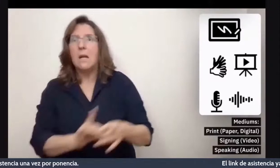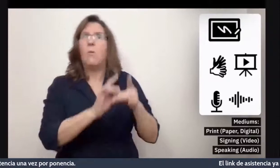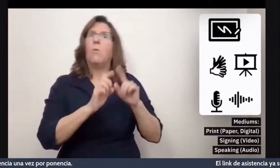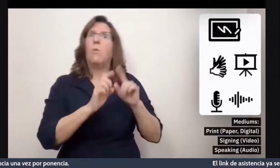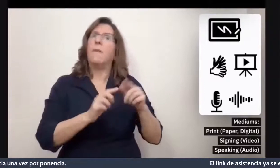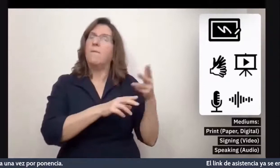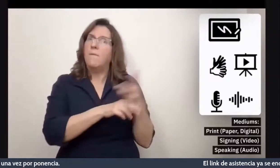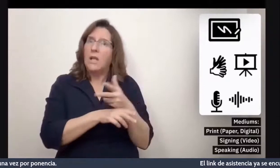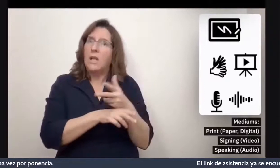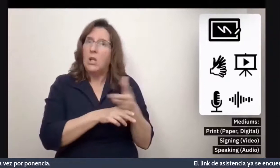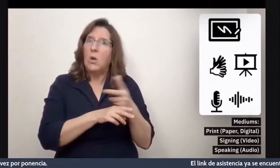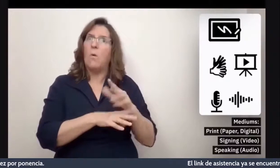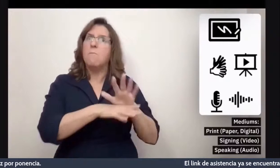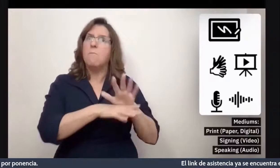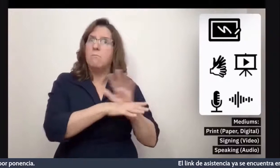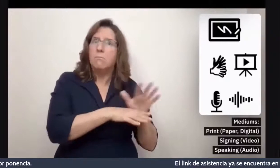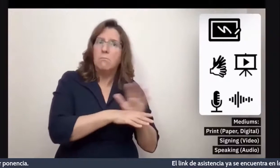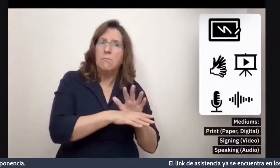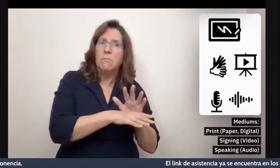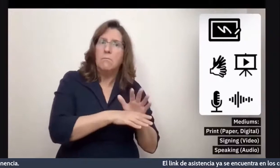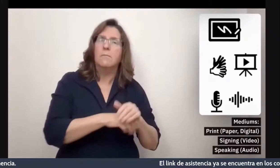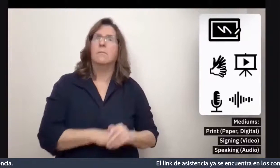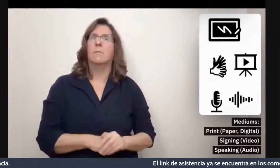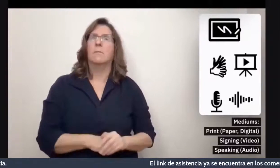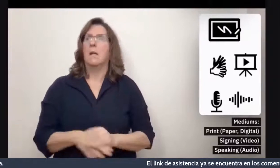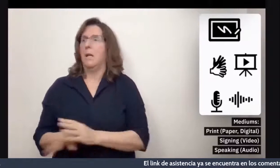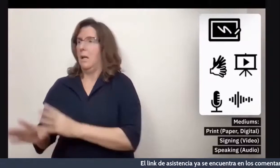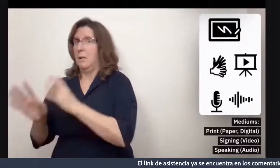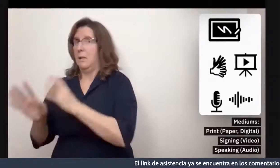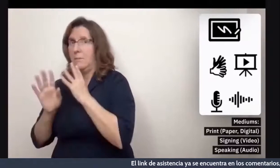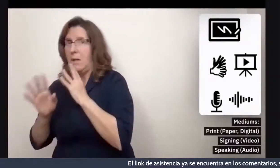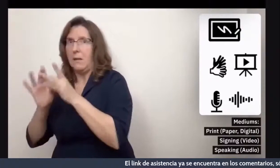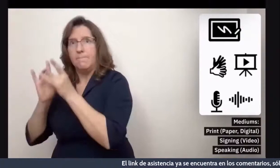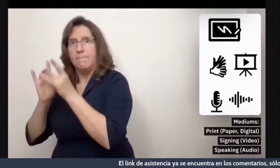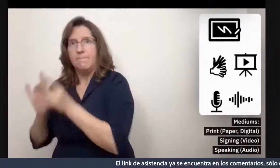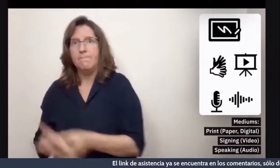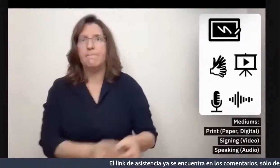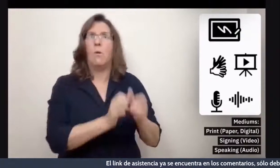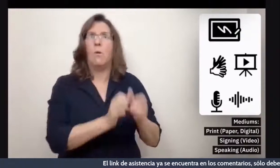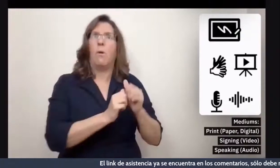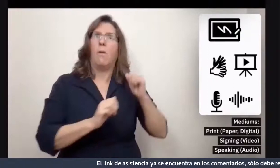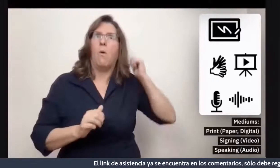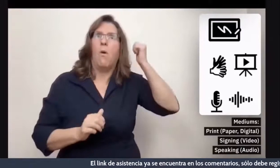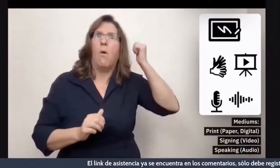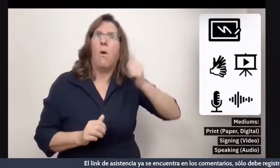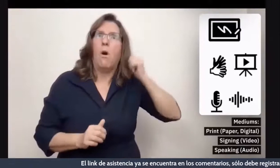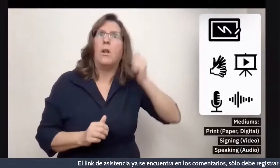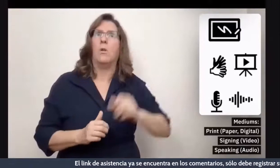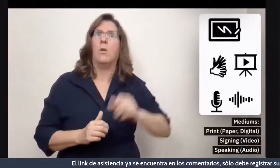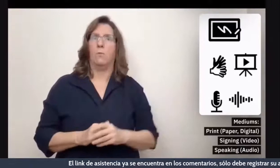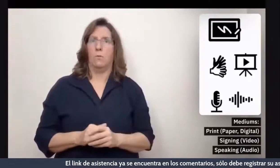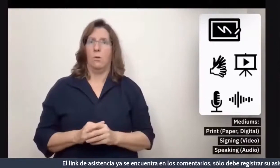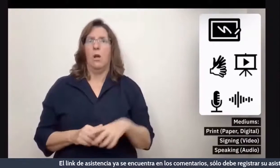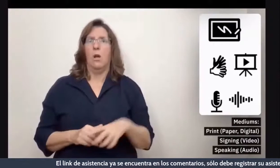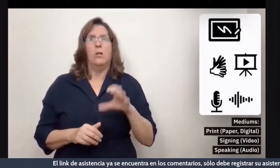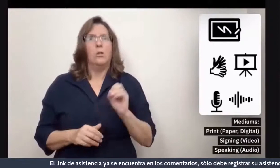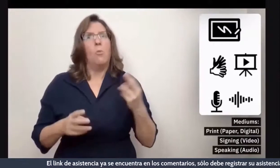Para hablar se usan grabaciones de audio. El aprendizaje multimodal usa distintos medios